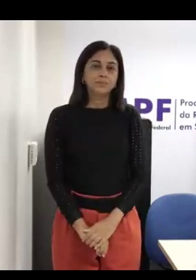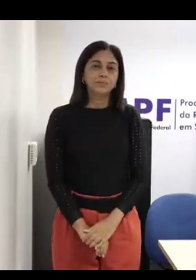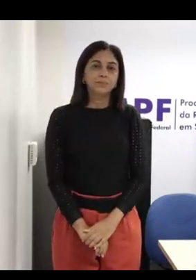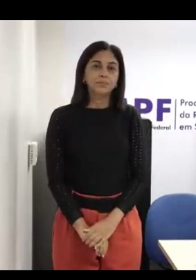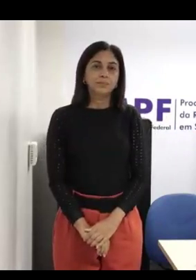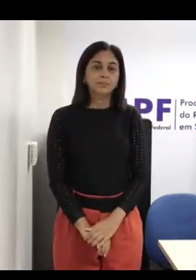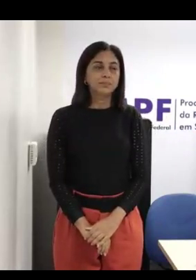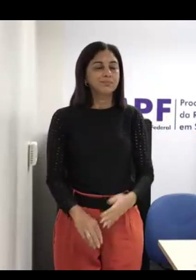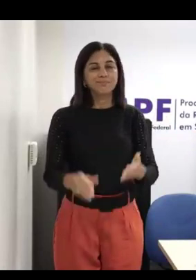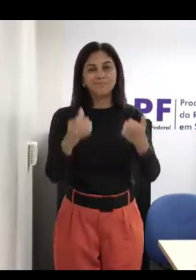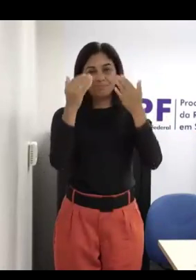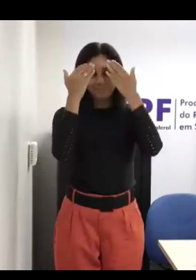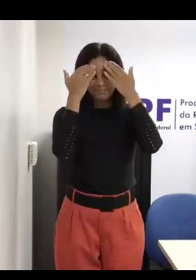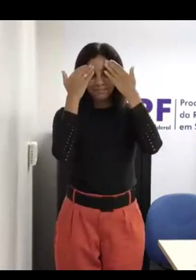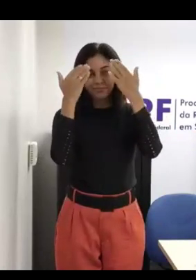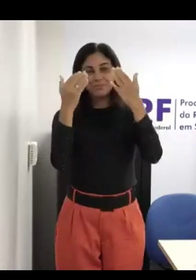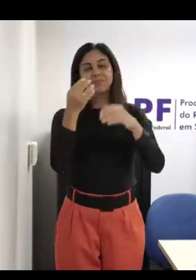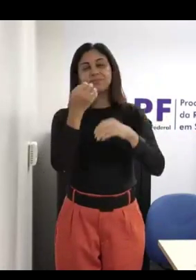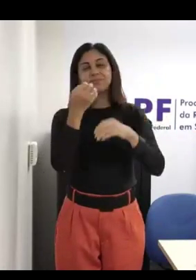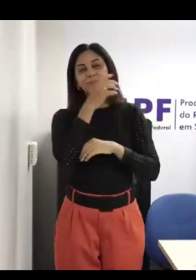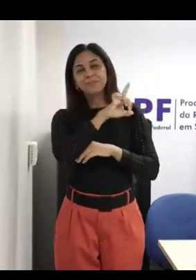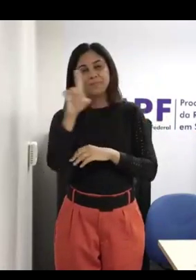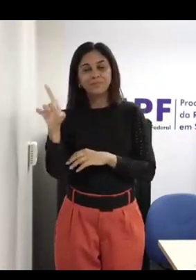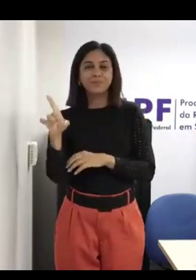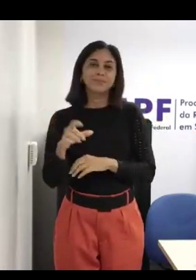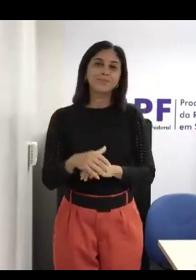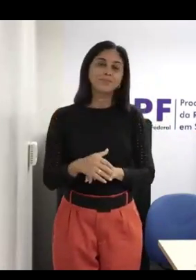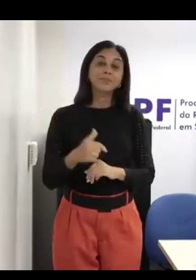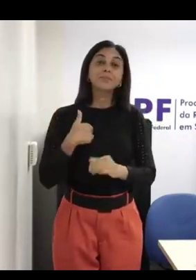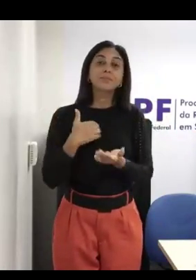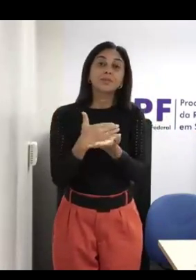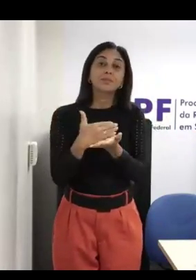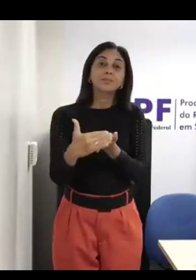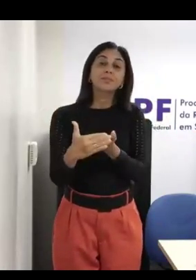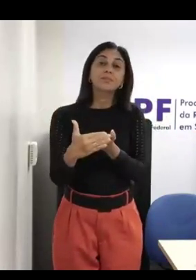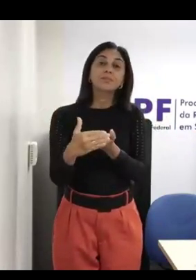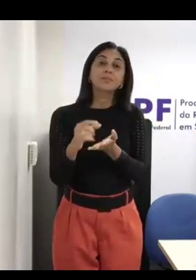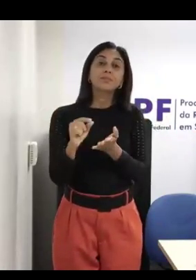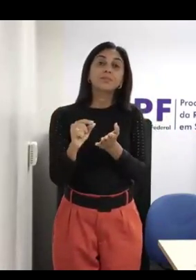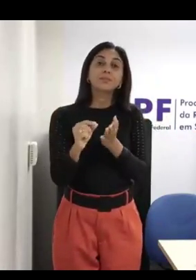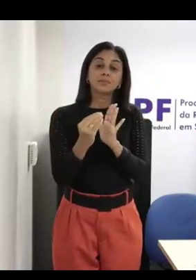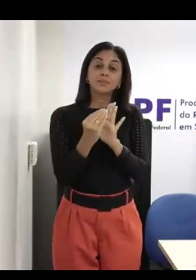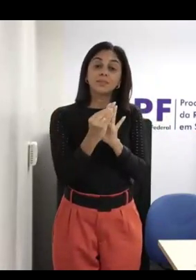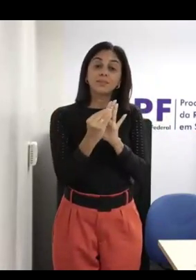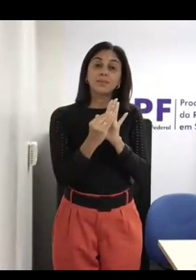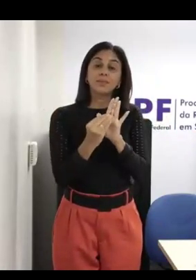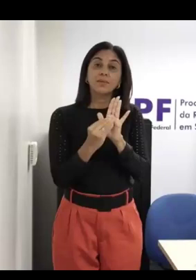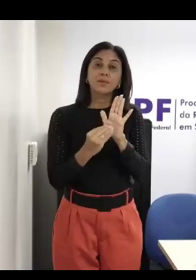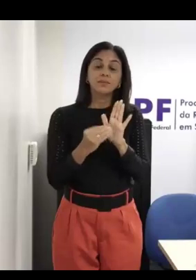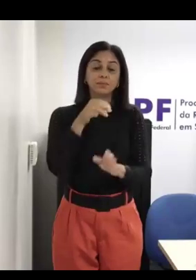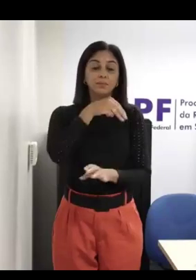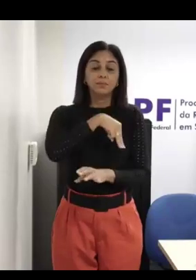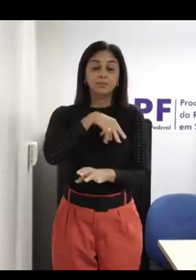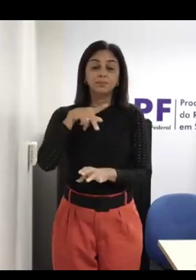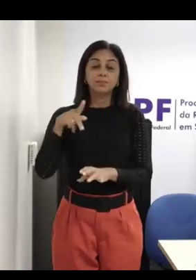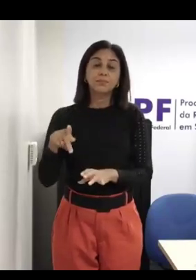Obrigado Eli Bom dia a todos eh queria começar fazendo um registro necessário no Ministério Público Federal